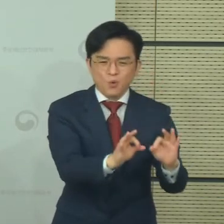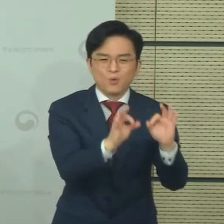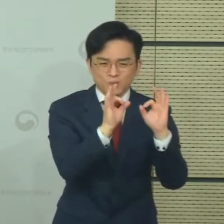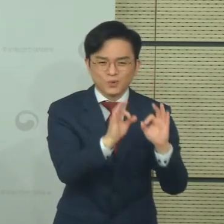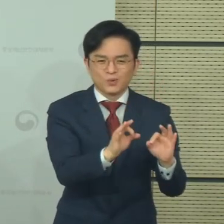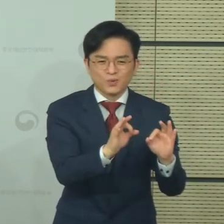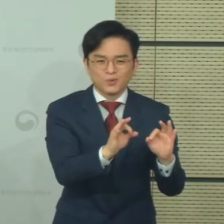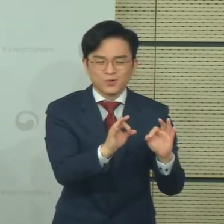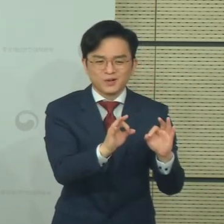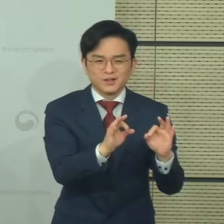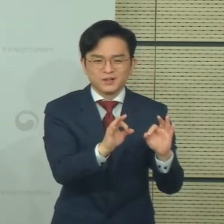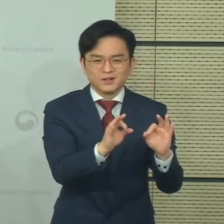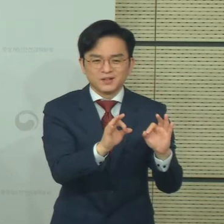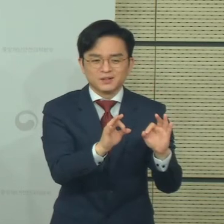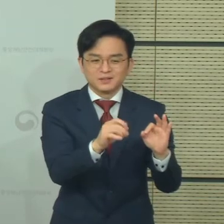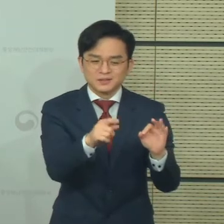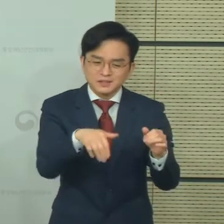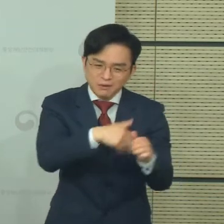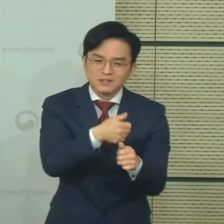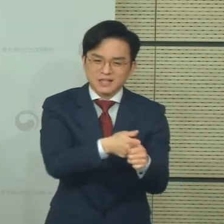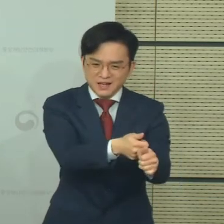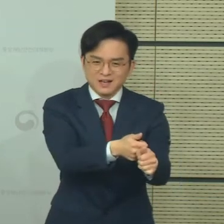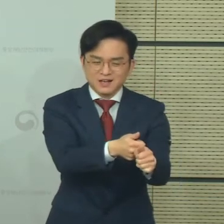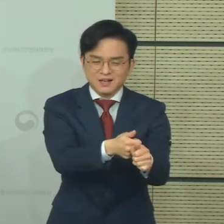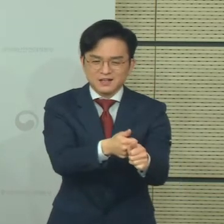막기 위한 저희들의 어떤